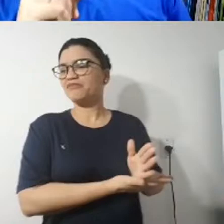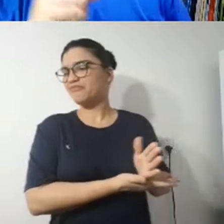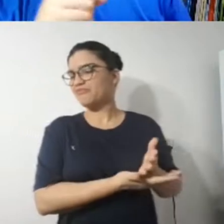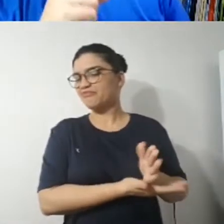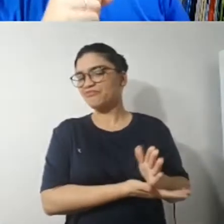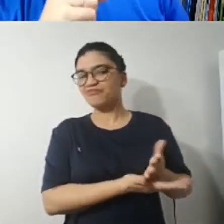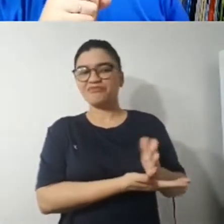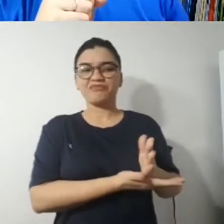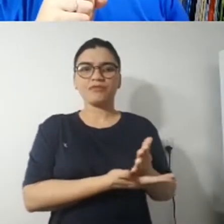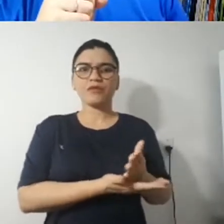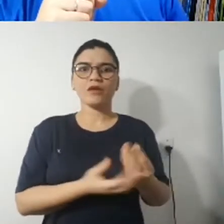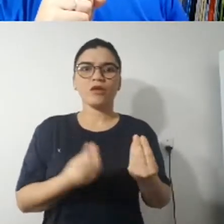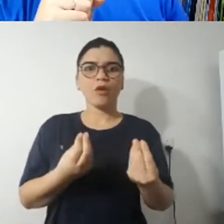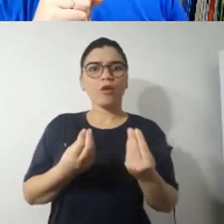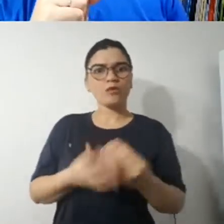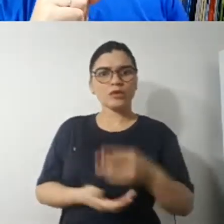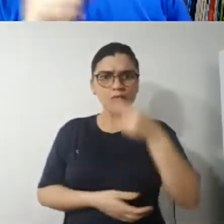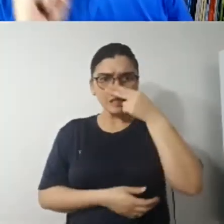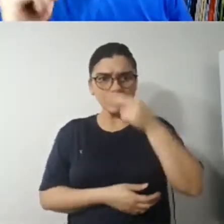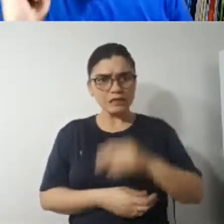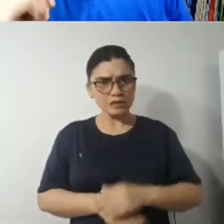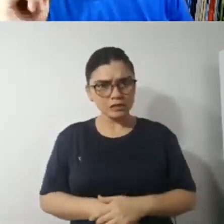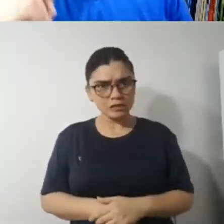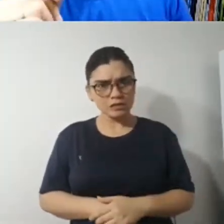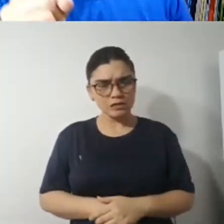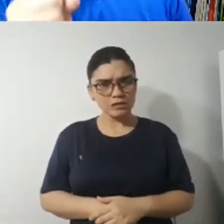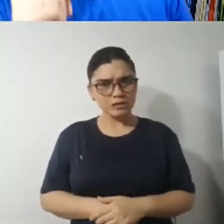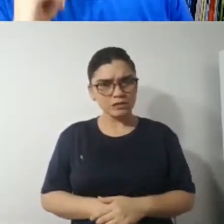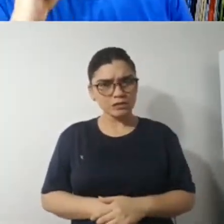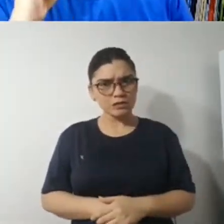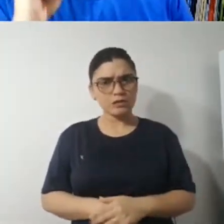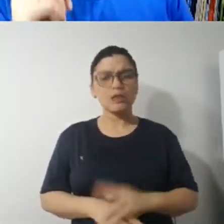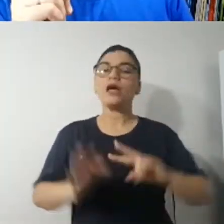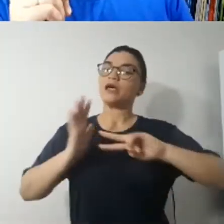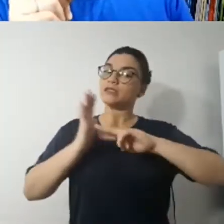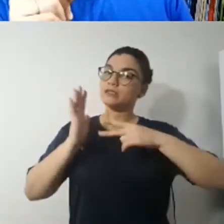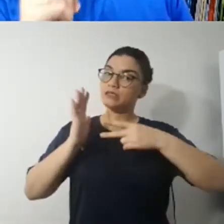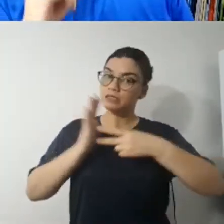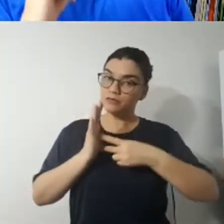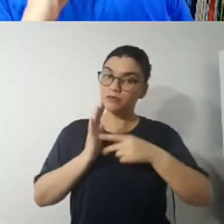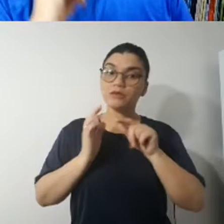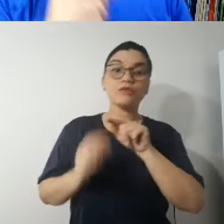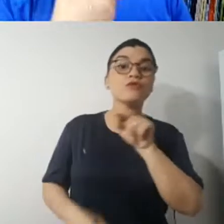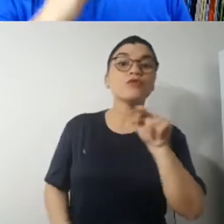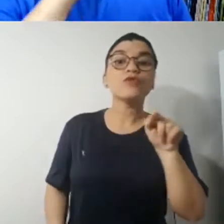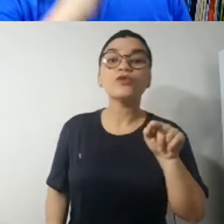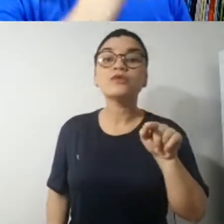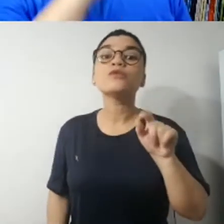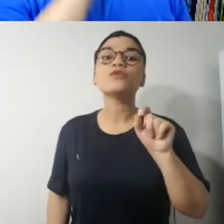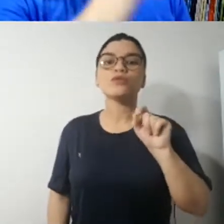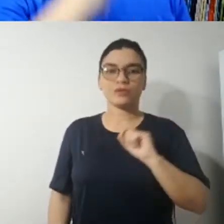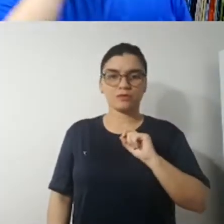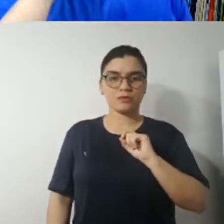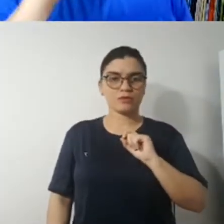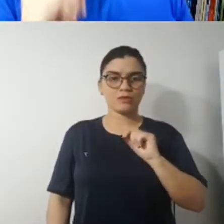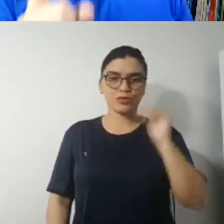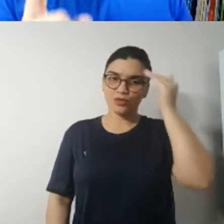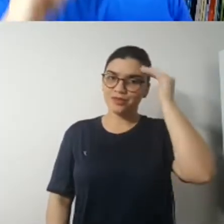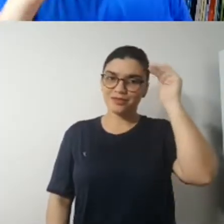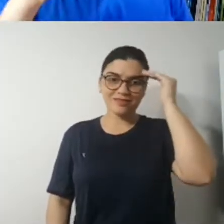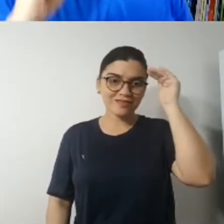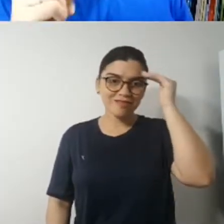Cristo seu. Isso é sinal de que você não está alinhado com o mesmo modo de